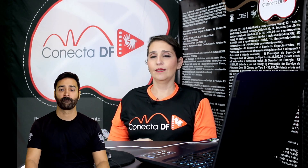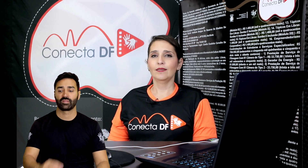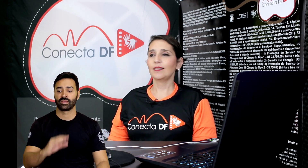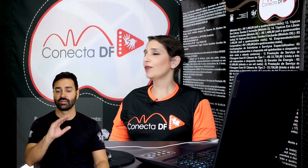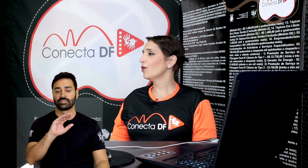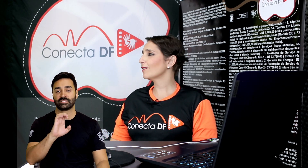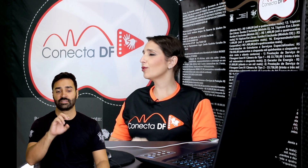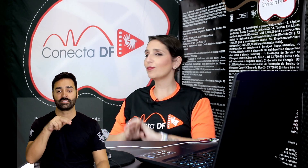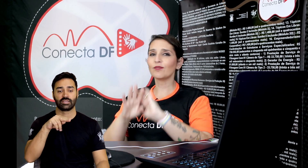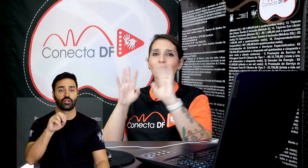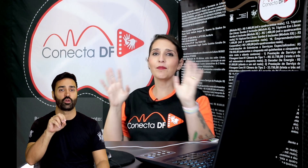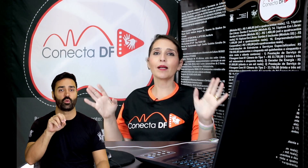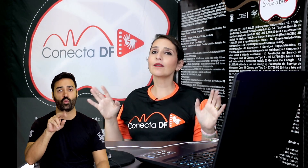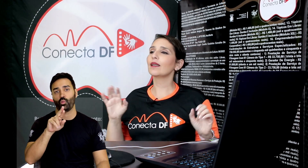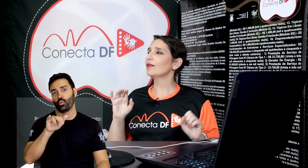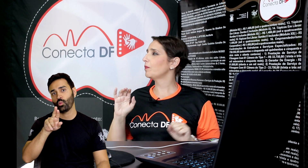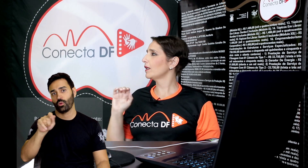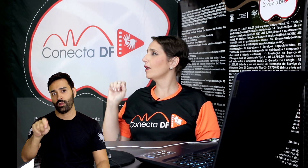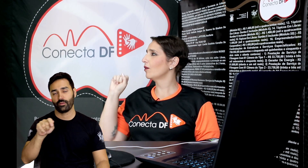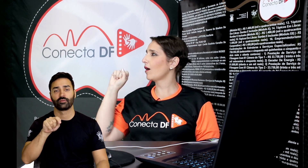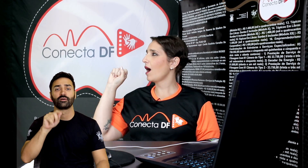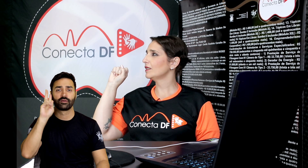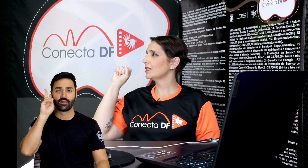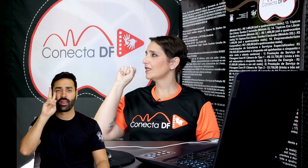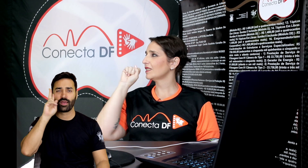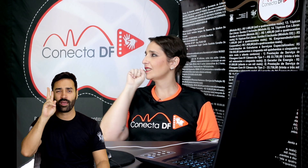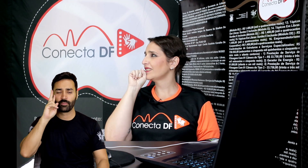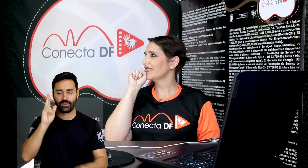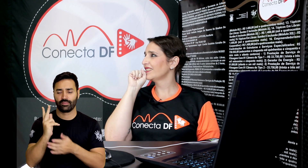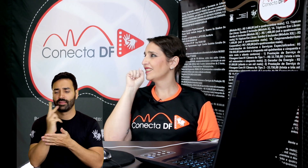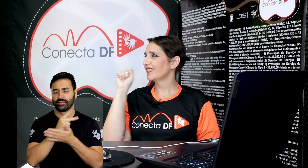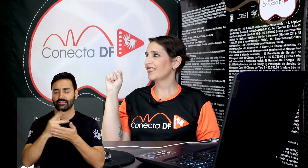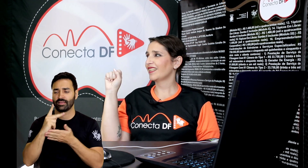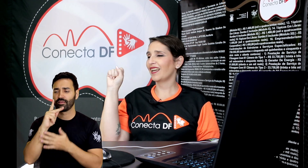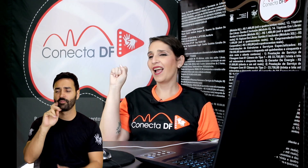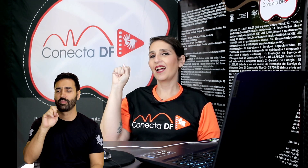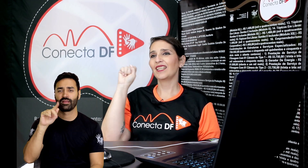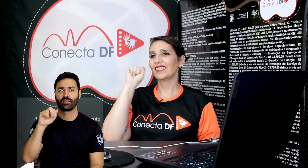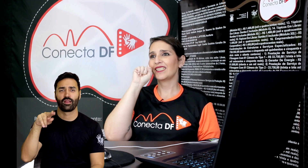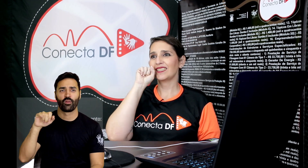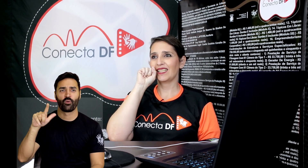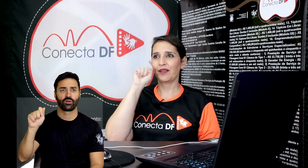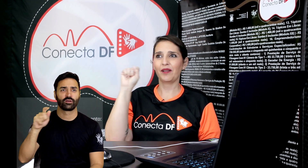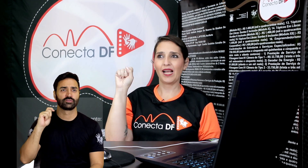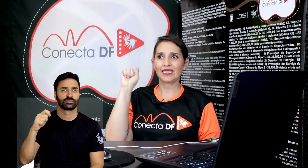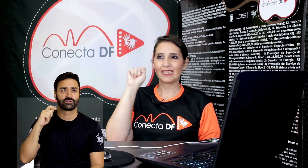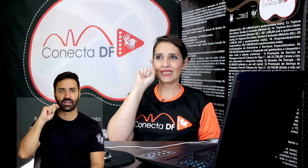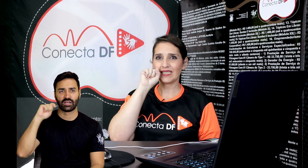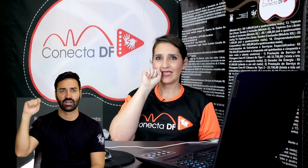Cenoura. Cenoura, todo mundo vai lembrar do quê? Do Pernalonga. Né?